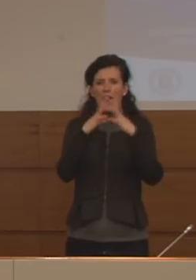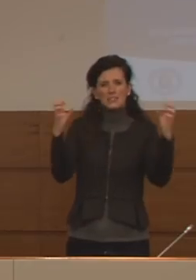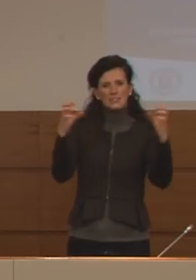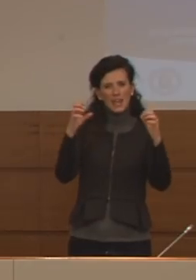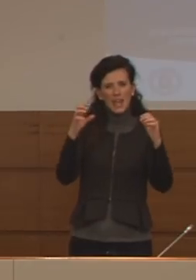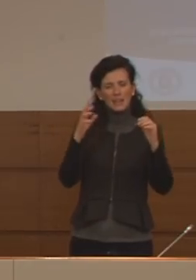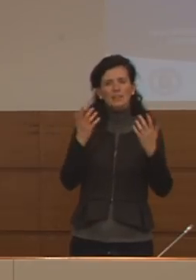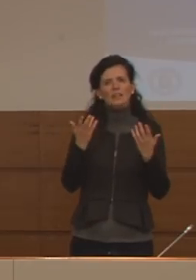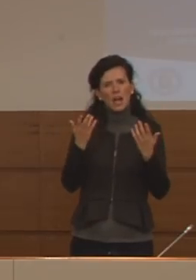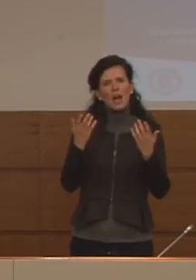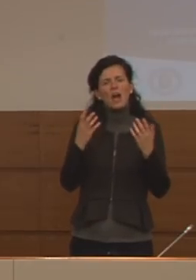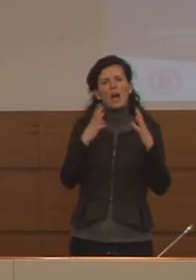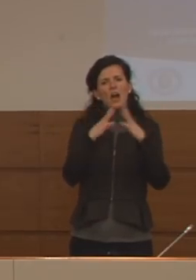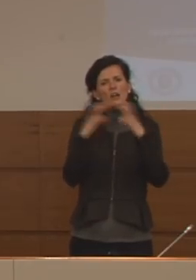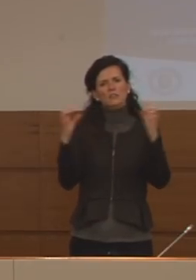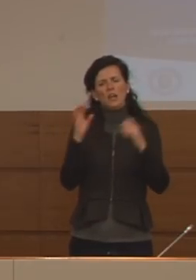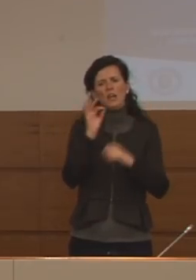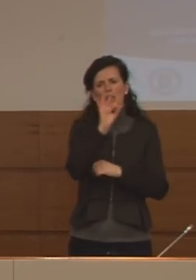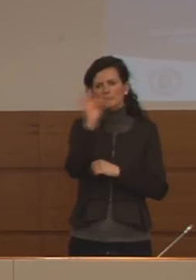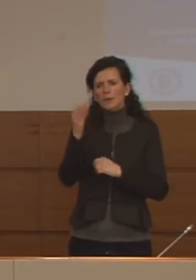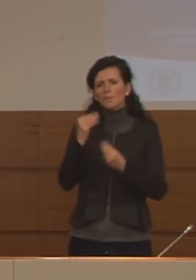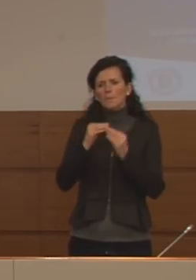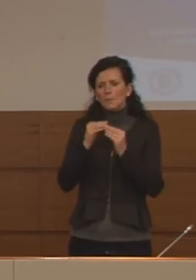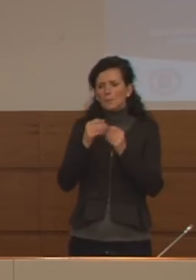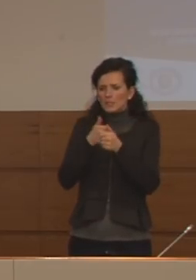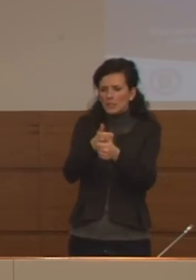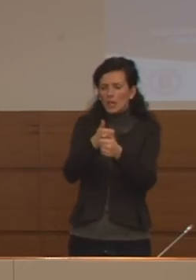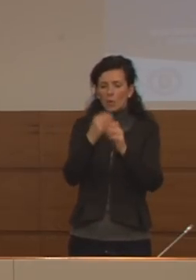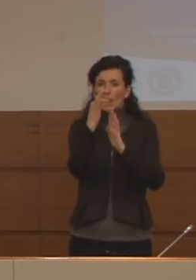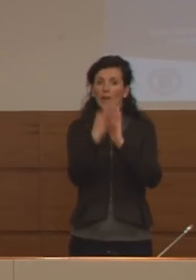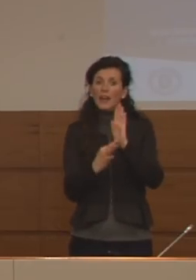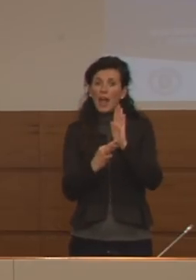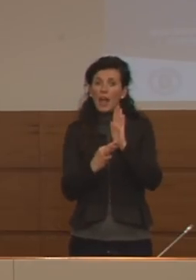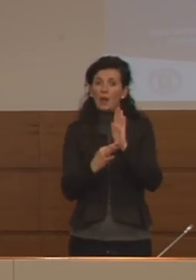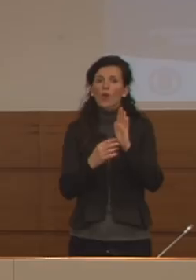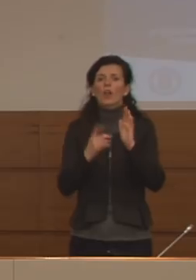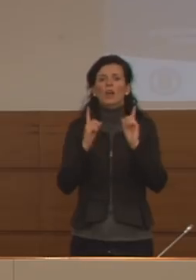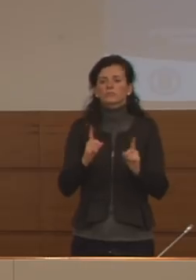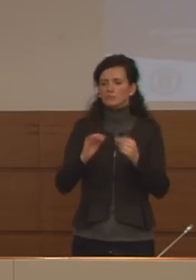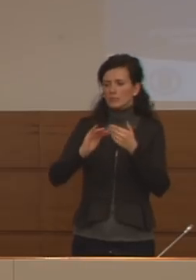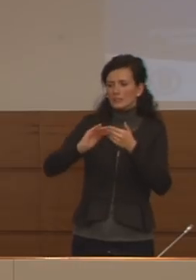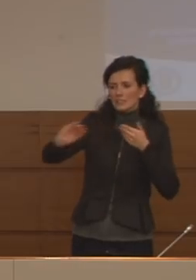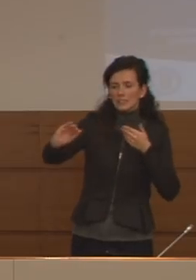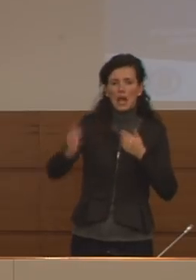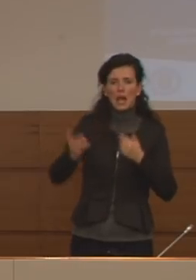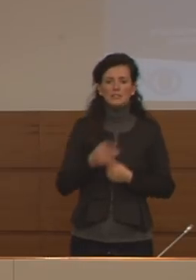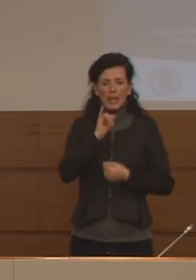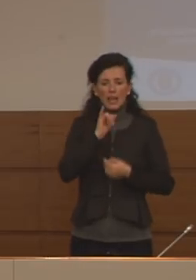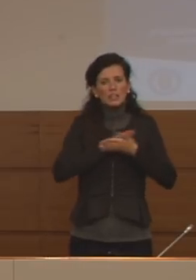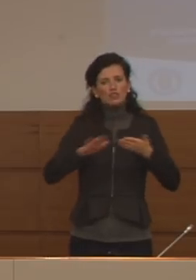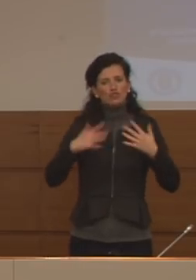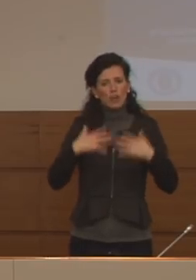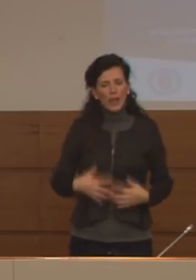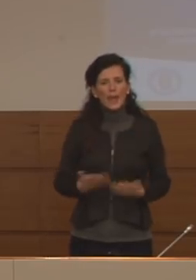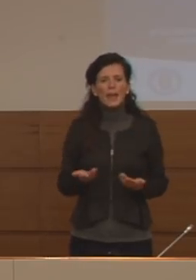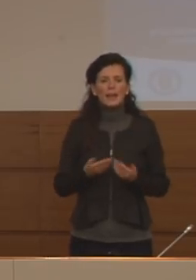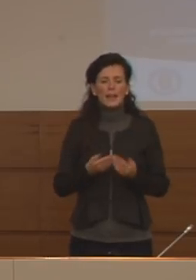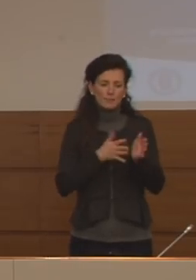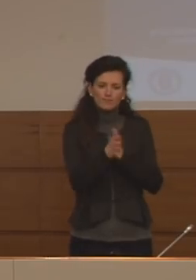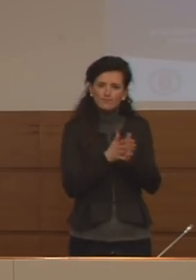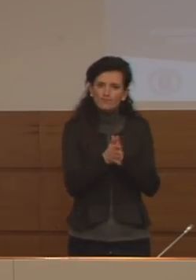modulando proprio quelle regole generali di distanziamento sociale d'igiene buona frassi di